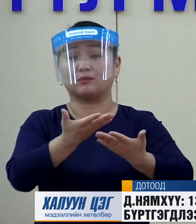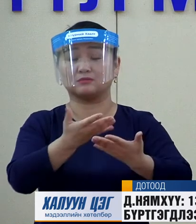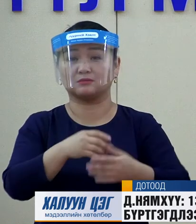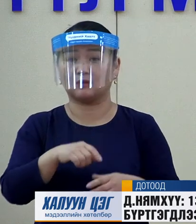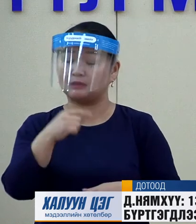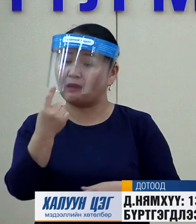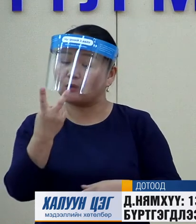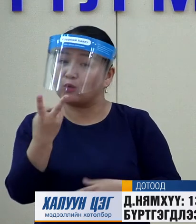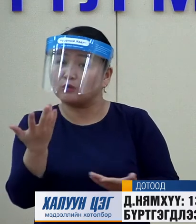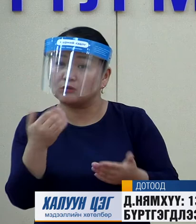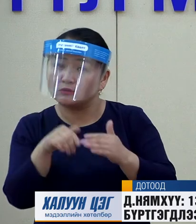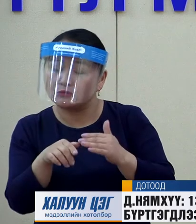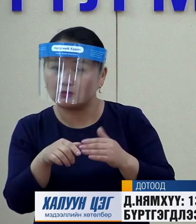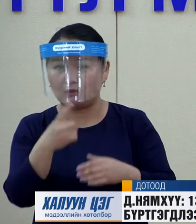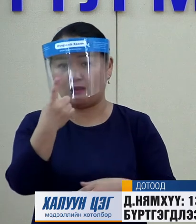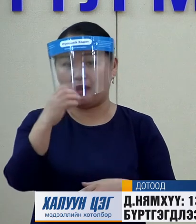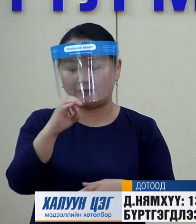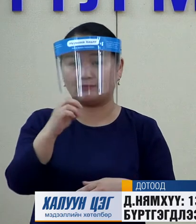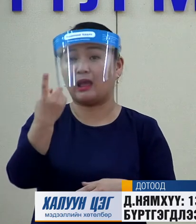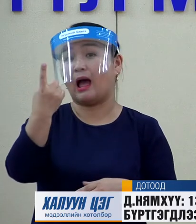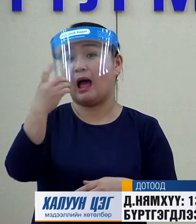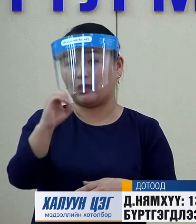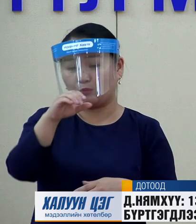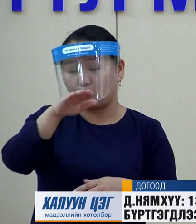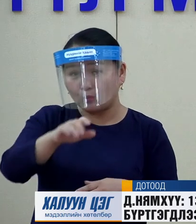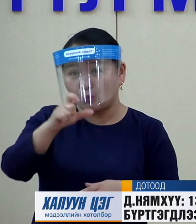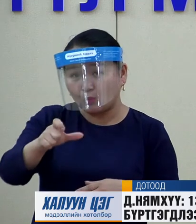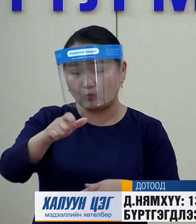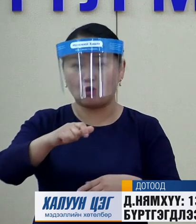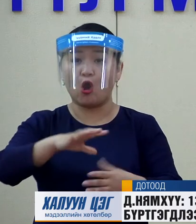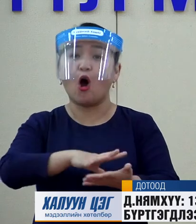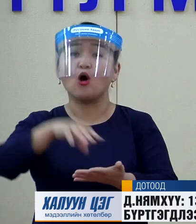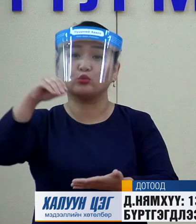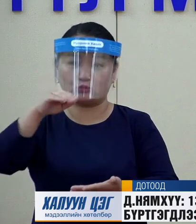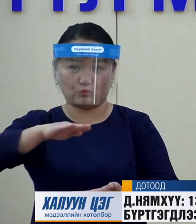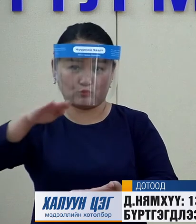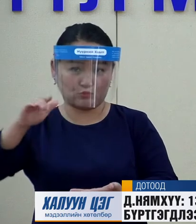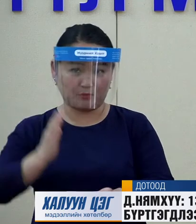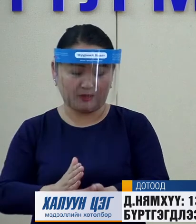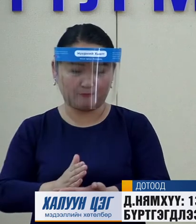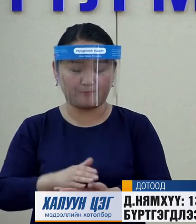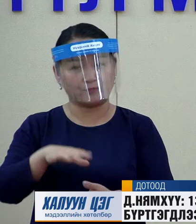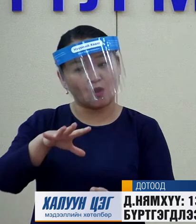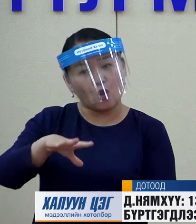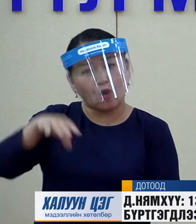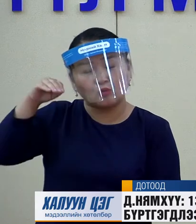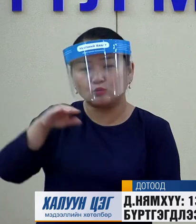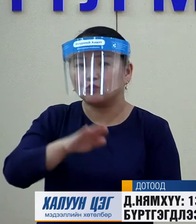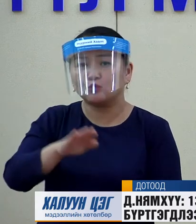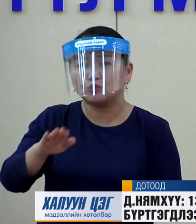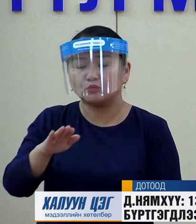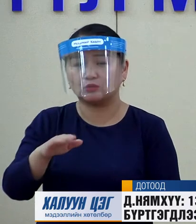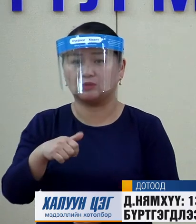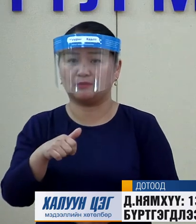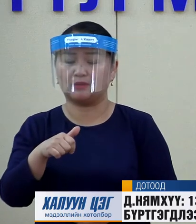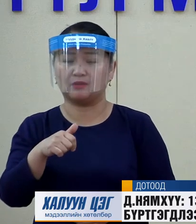энэ 12-оос мөн 10 нь оюутан байна. За, ингэж үзэхэд бид нар бол одоо оюутнууд маш